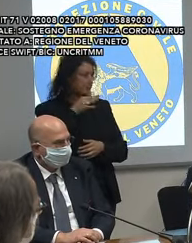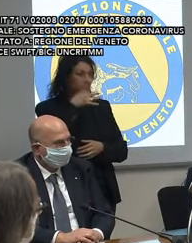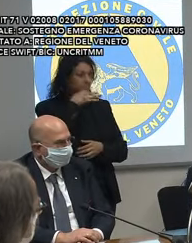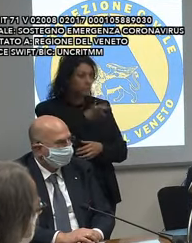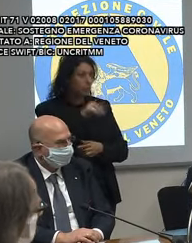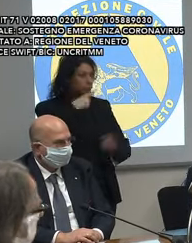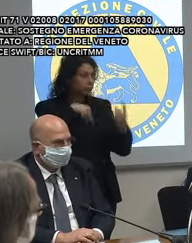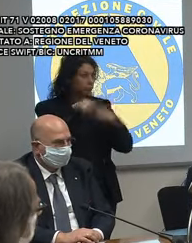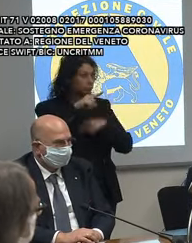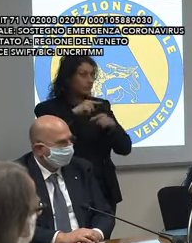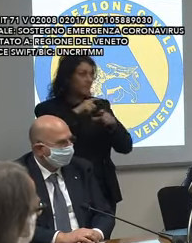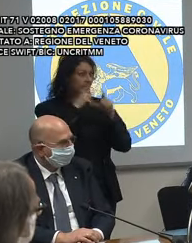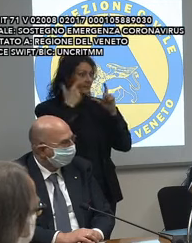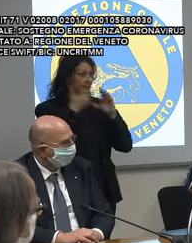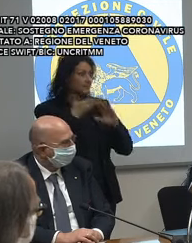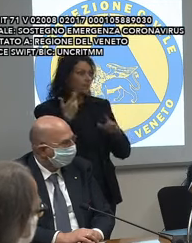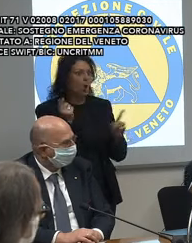circolare senza mascherina. No!